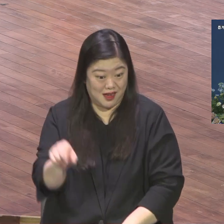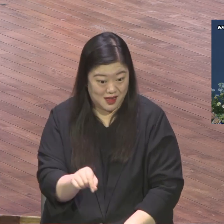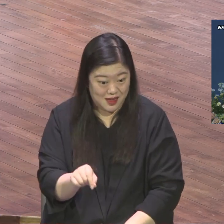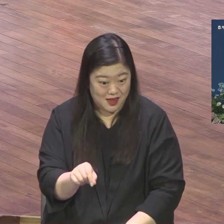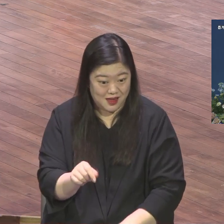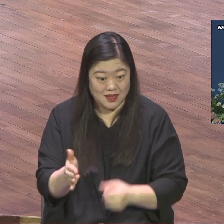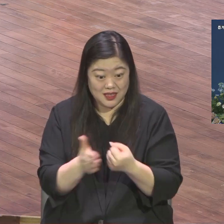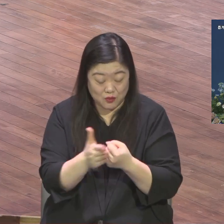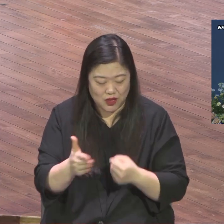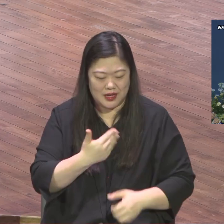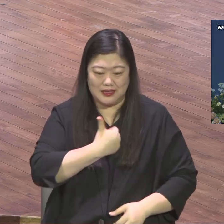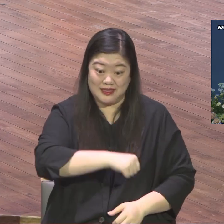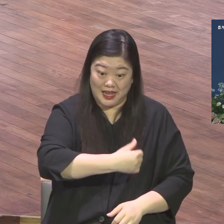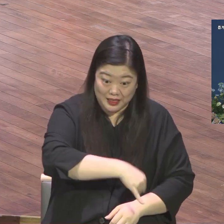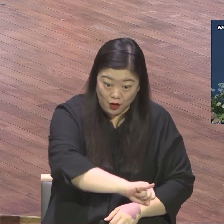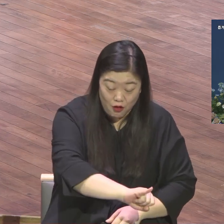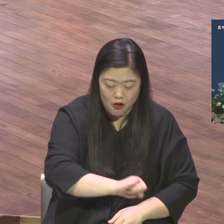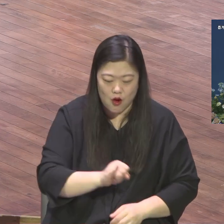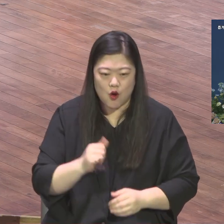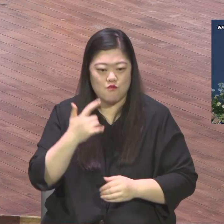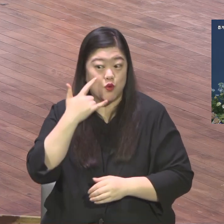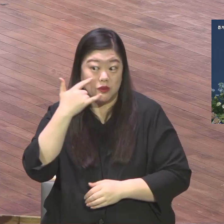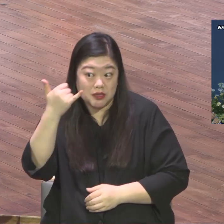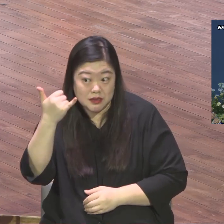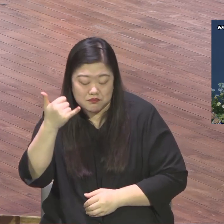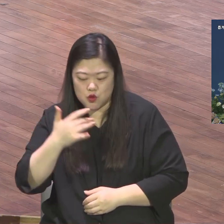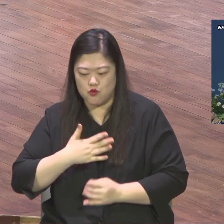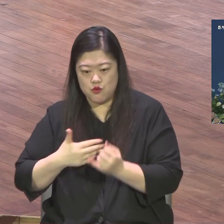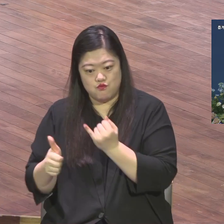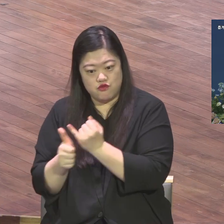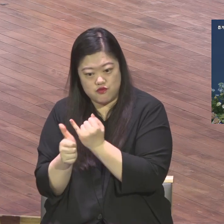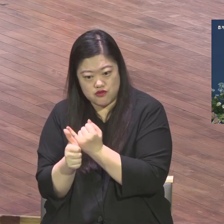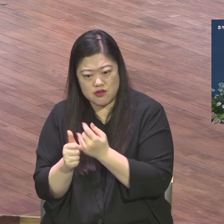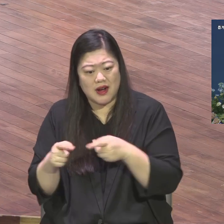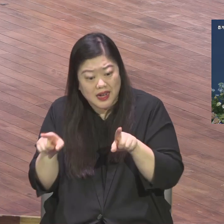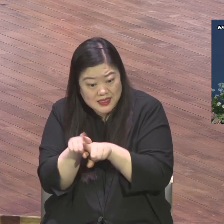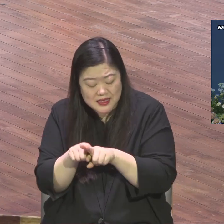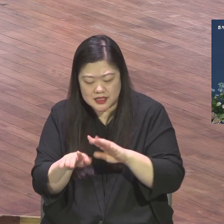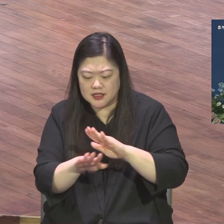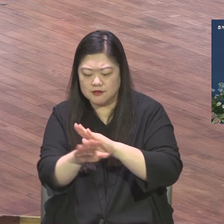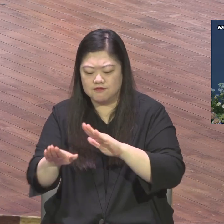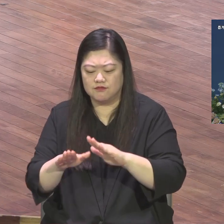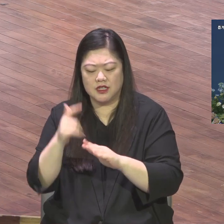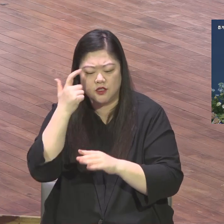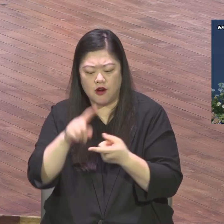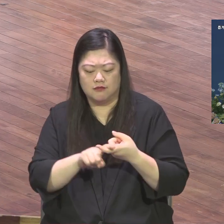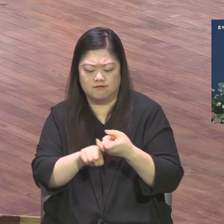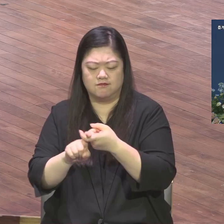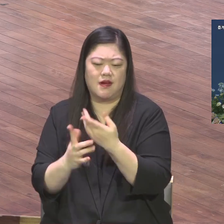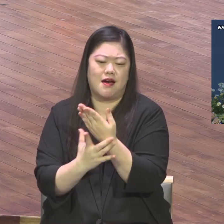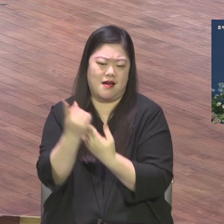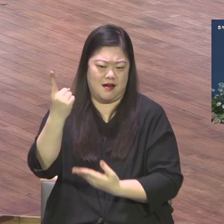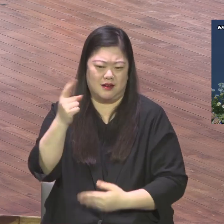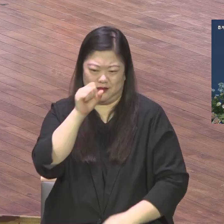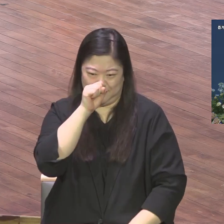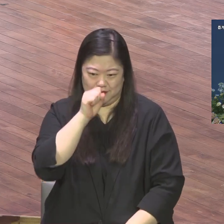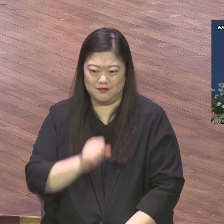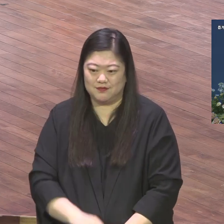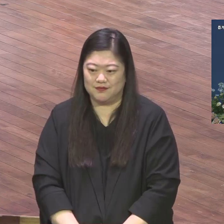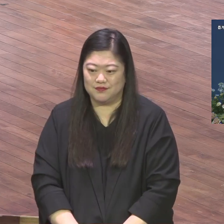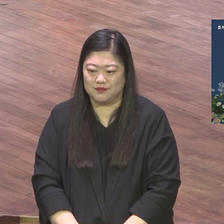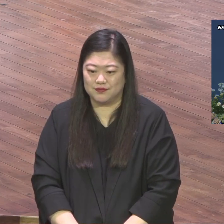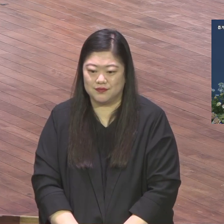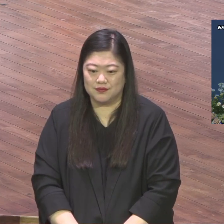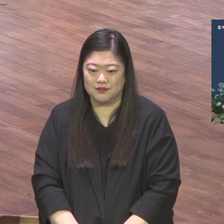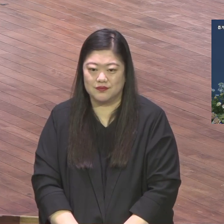말씀이 내 삶을 이끄는 영적 흐름을 타야 됩니다. 그래서 현장의 흐름을 그냥